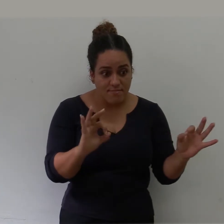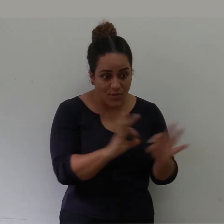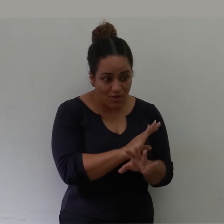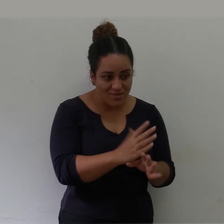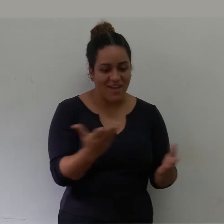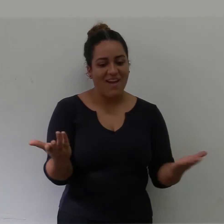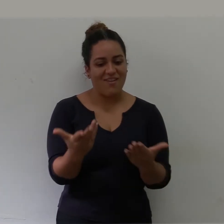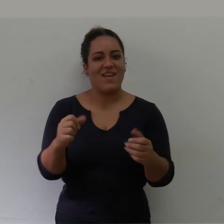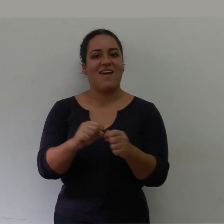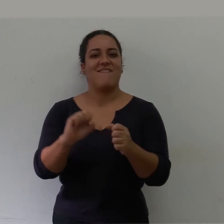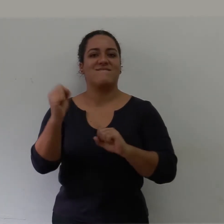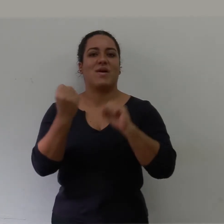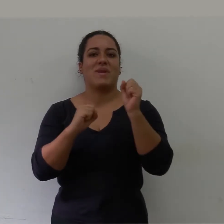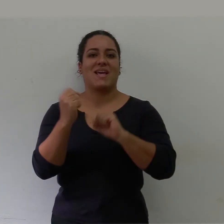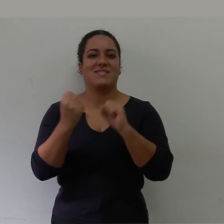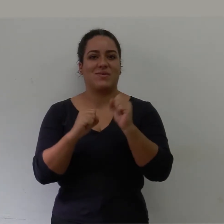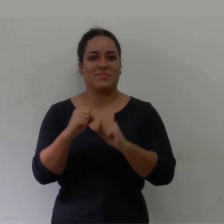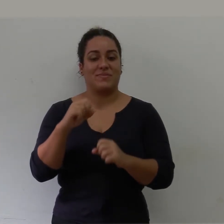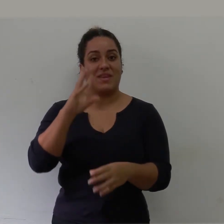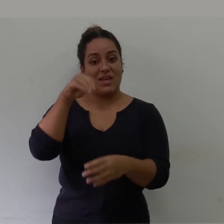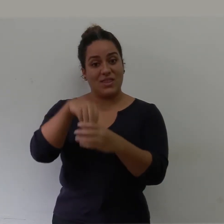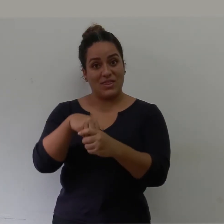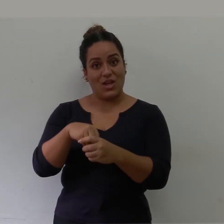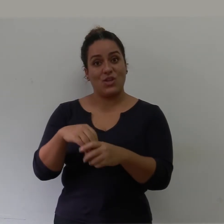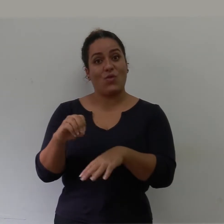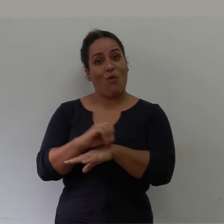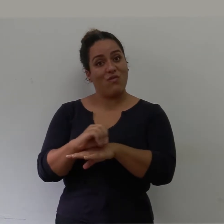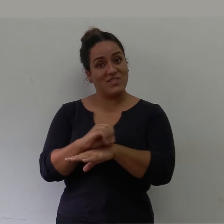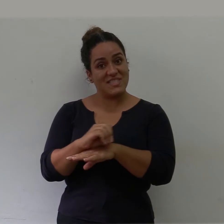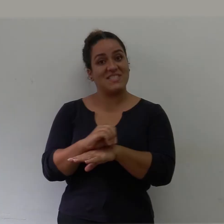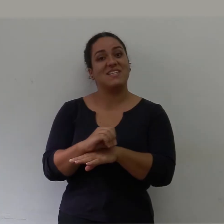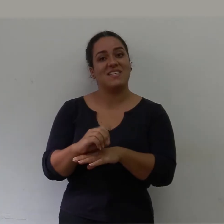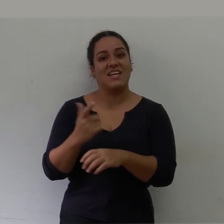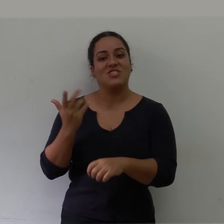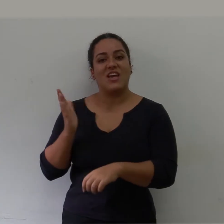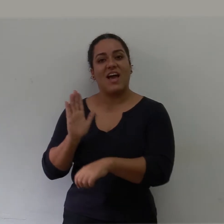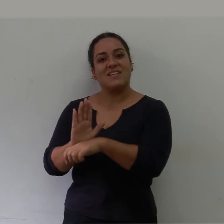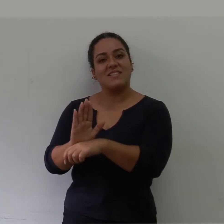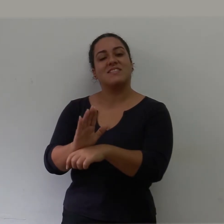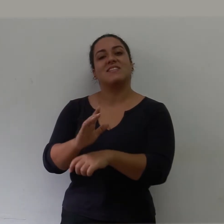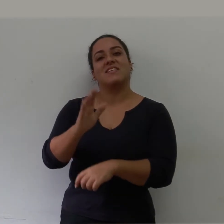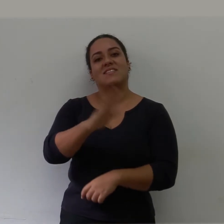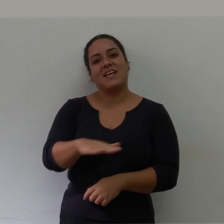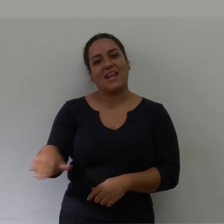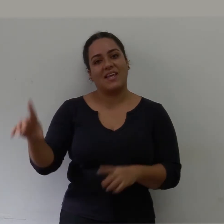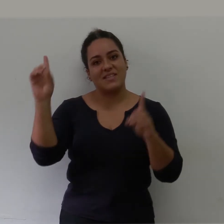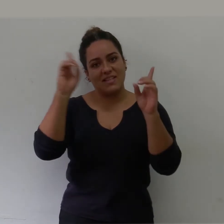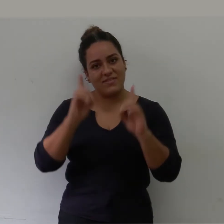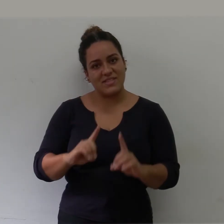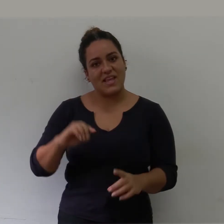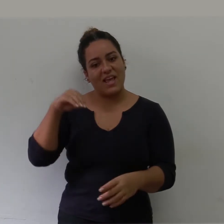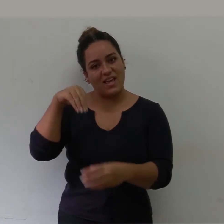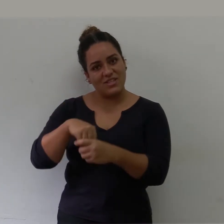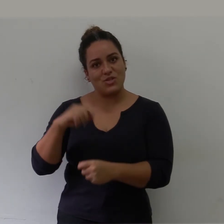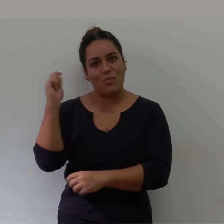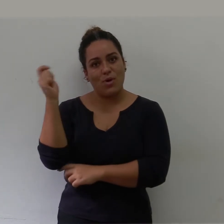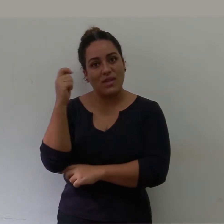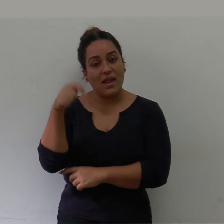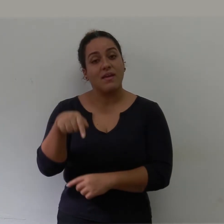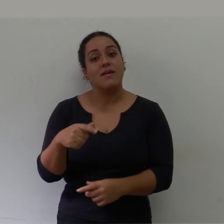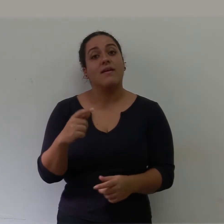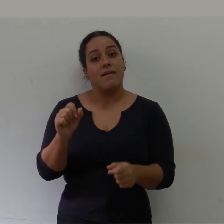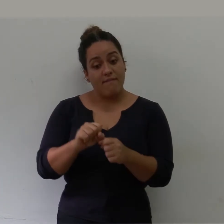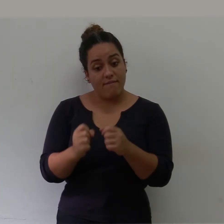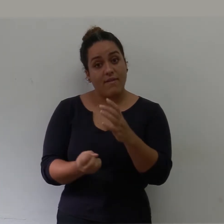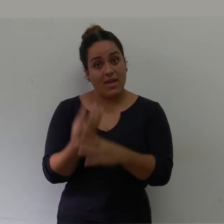fabricação. Na oficina ortopédica da Associação de Assistência à Criança Deficiente em Porto Alegre, são